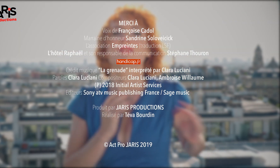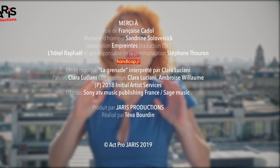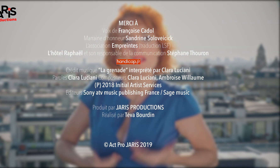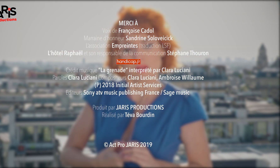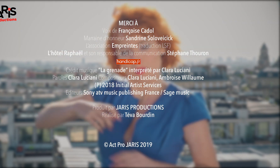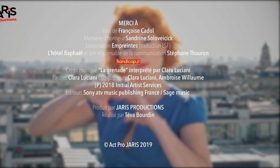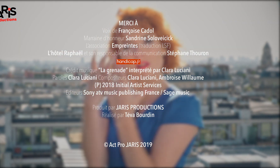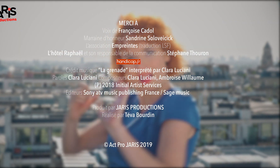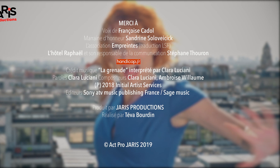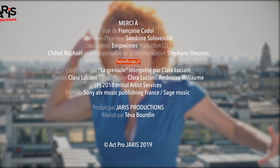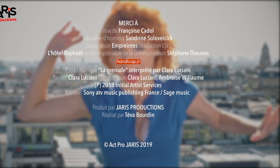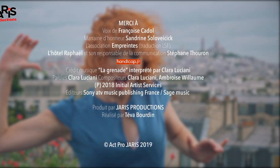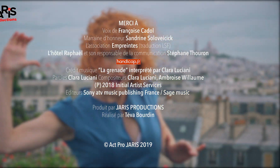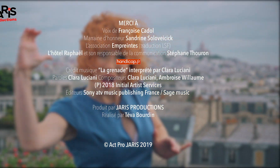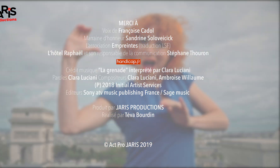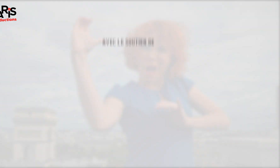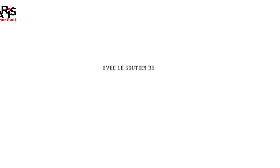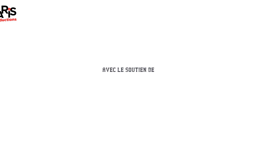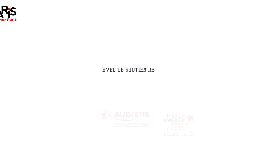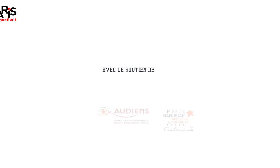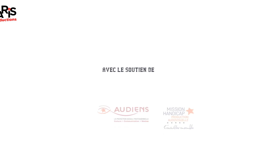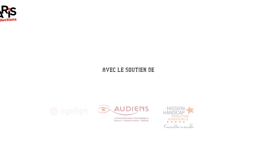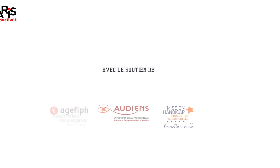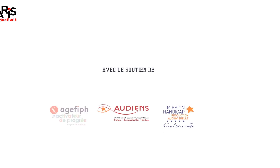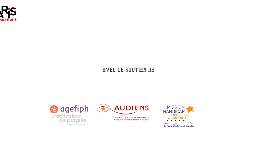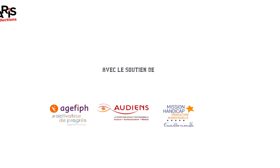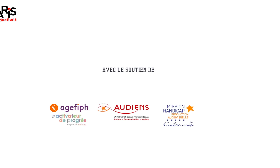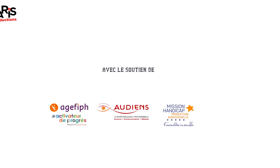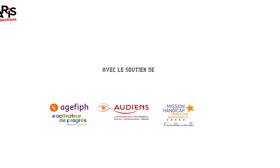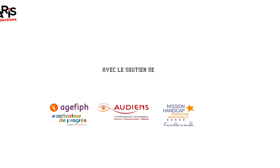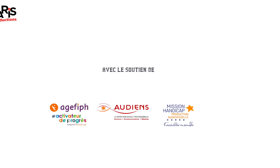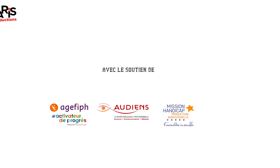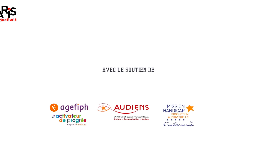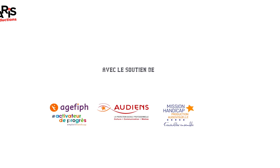Avec le soutien de l'AGFIP et d'Audience.